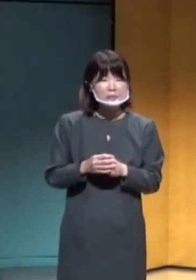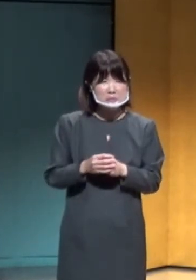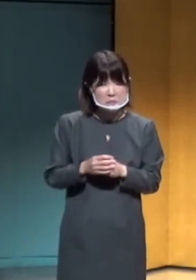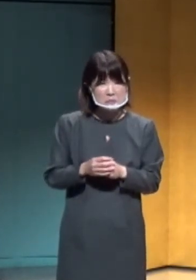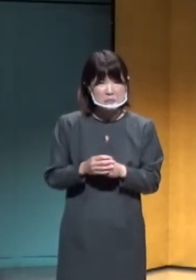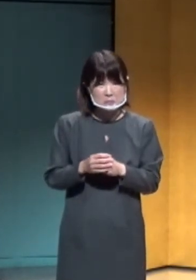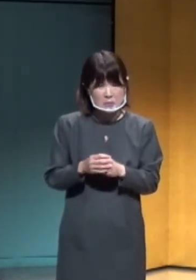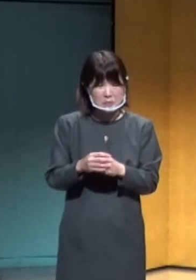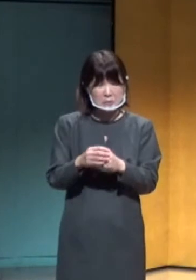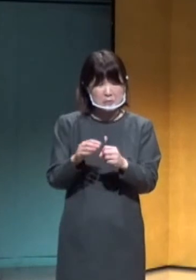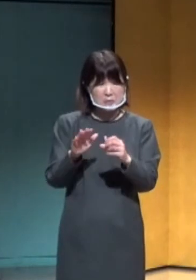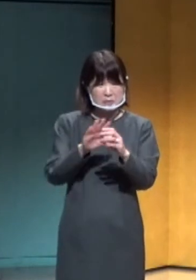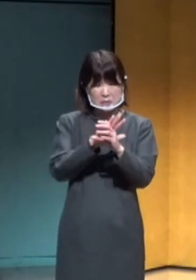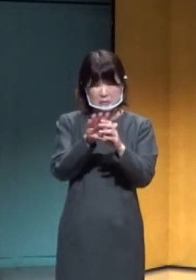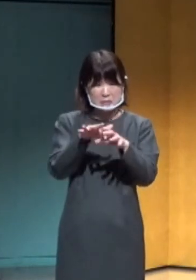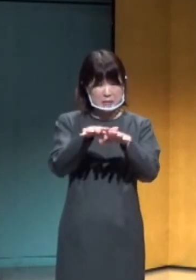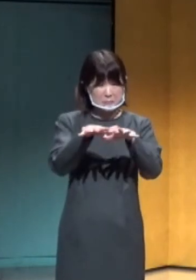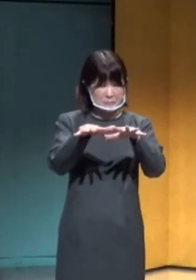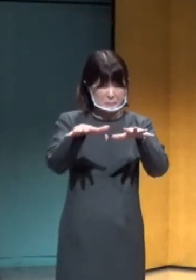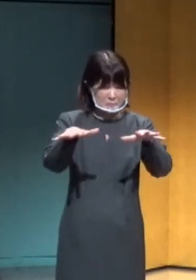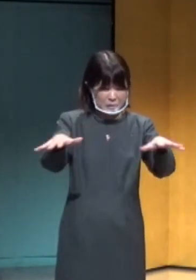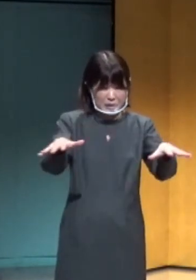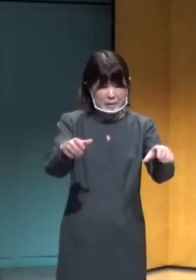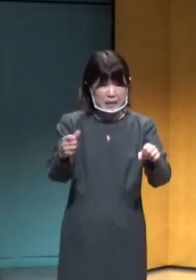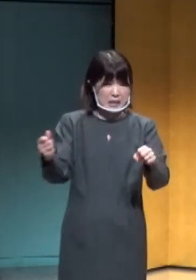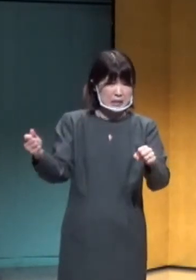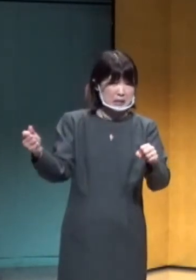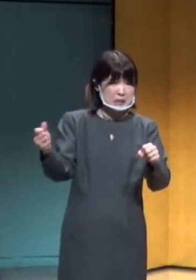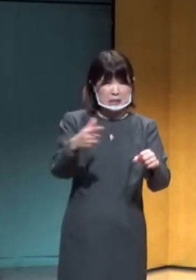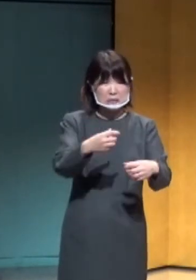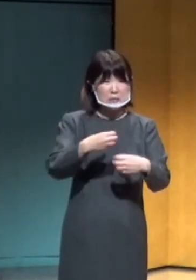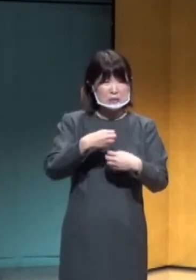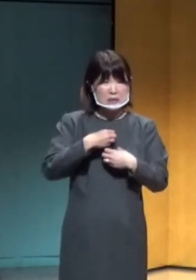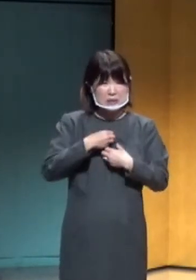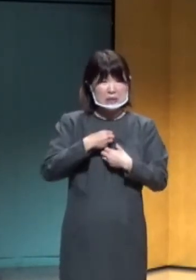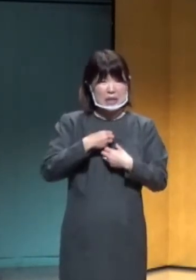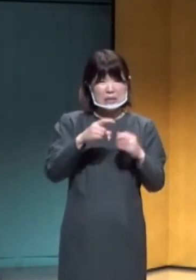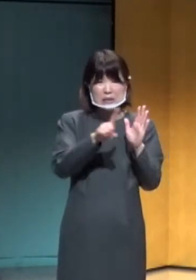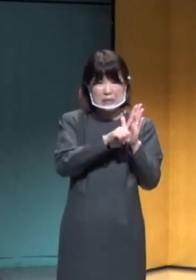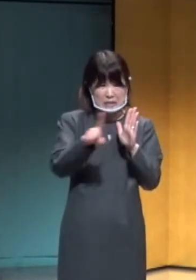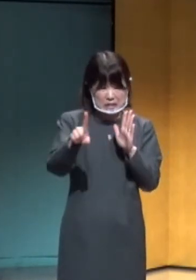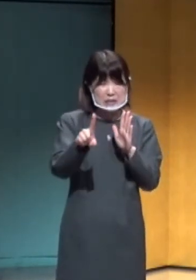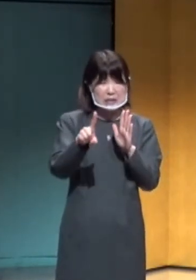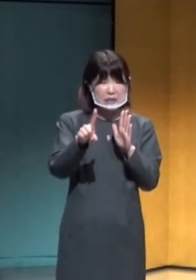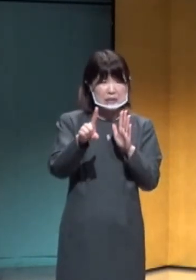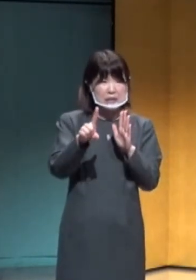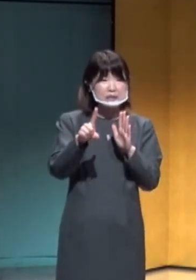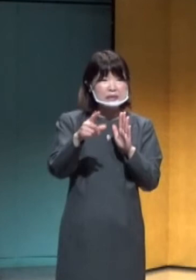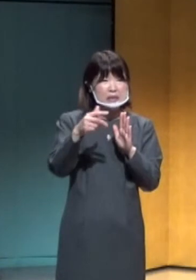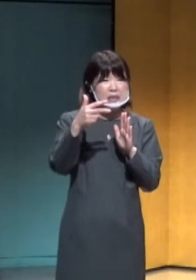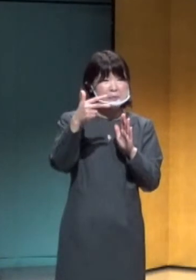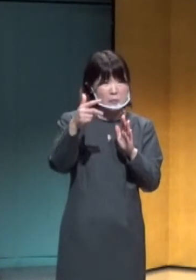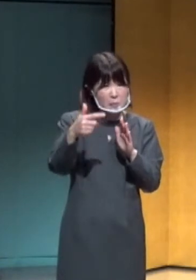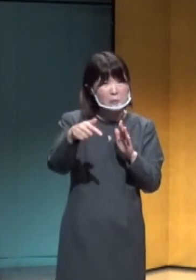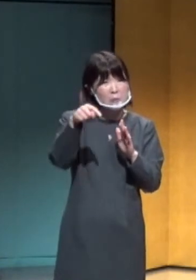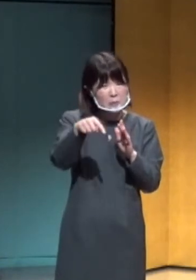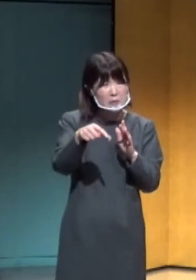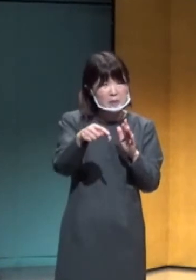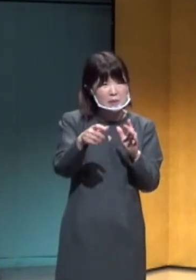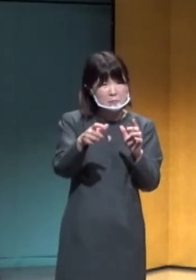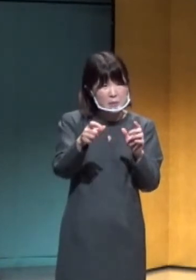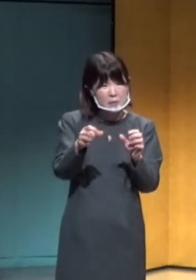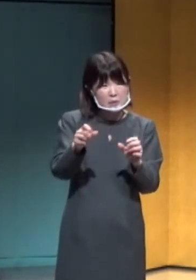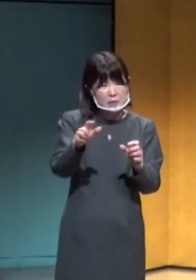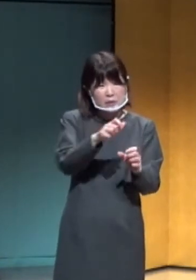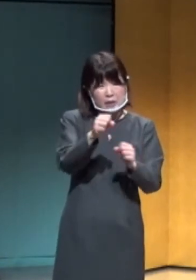ス拡大ということで緊急事態宣言等が出り、なかなか市内での経済、そして活動